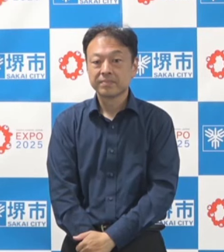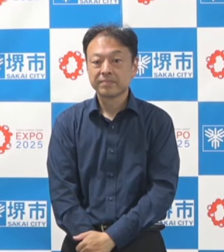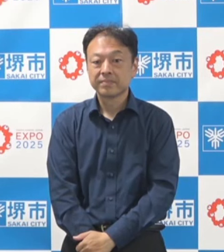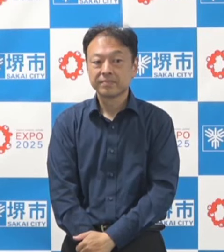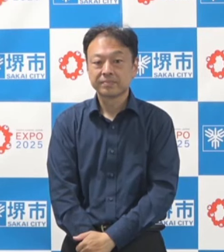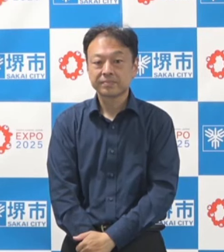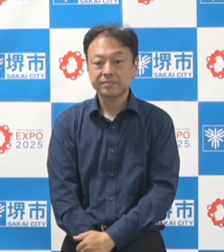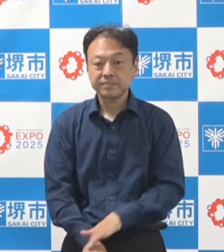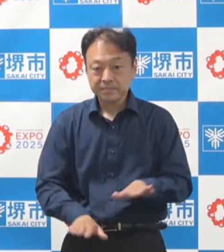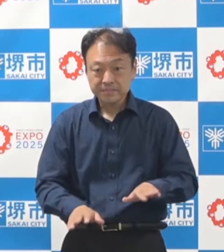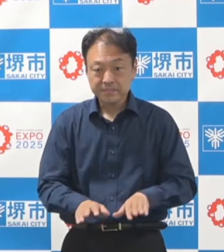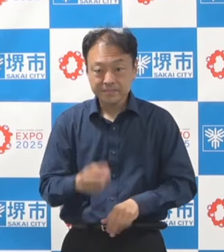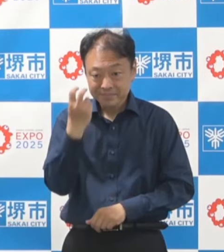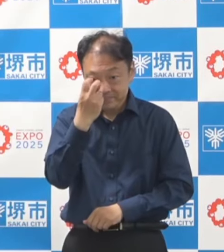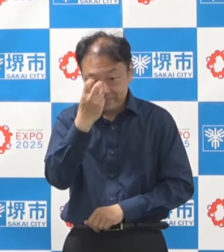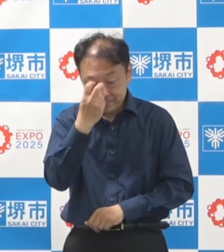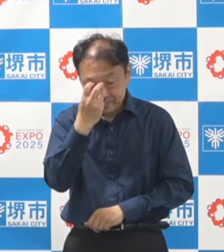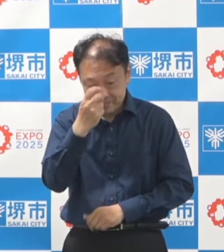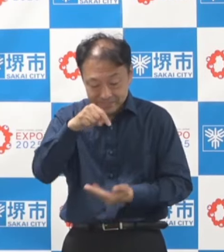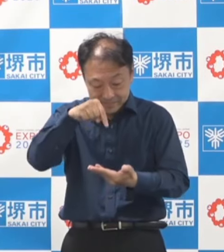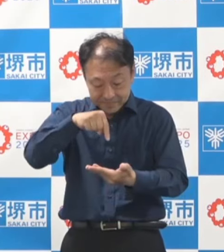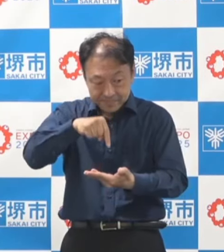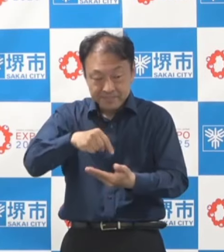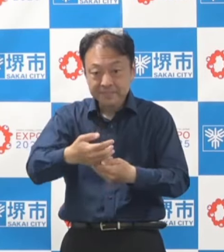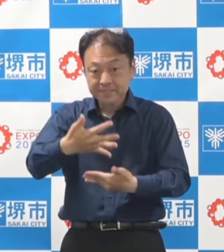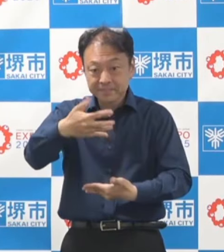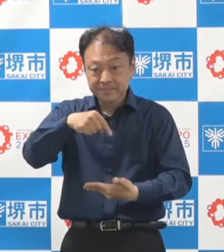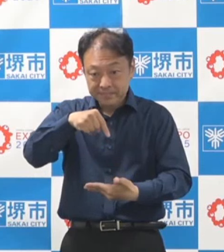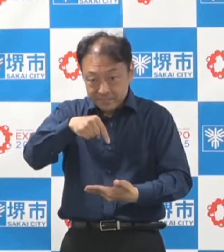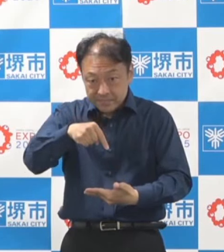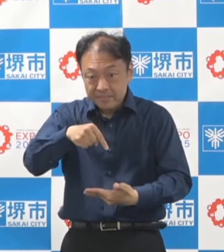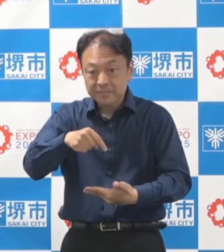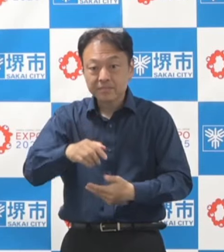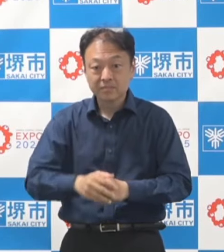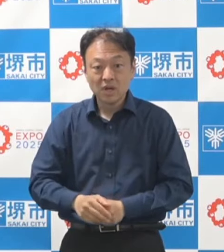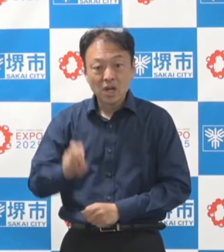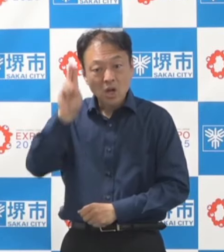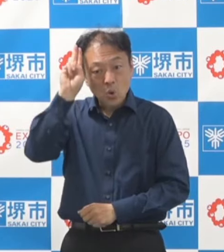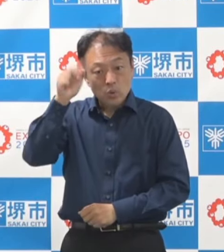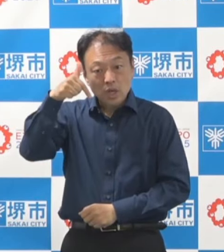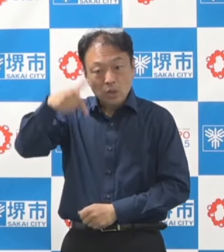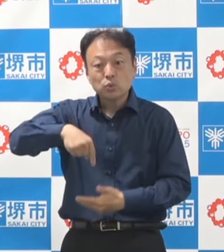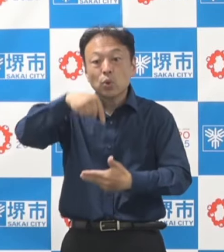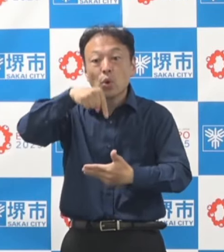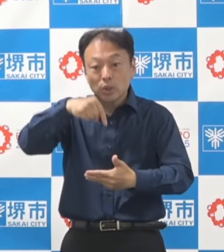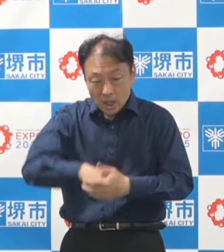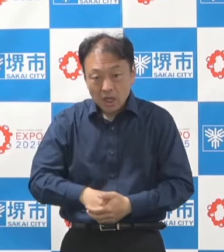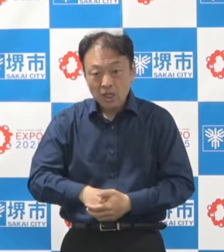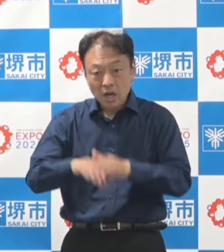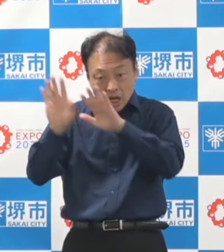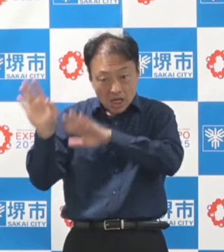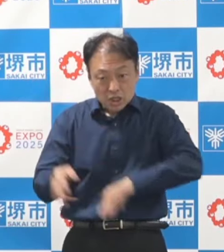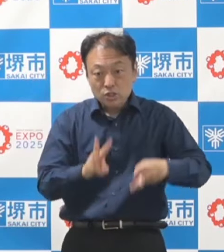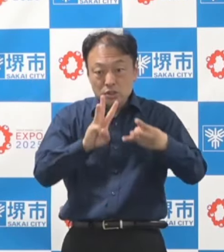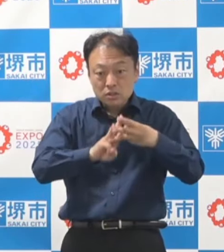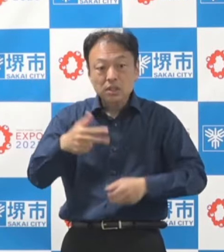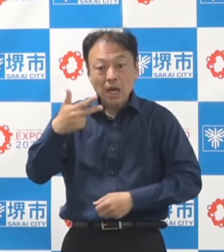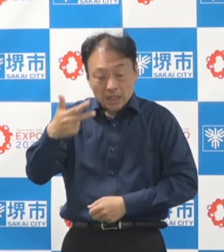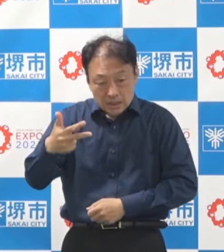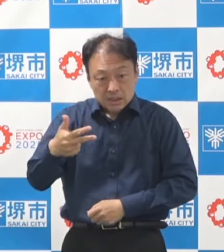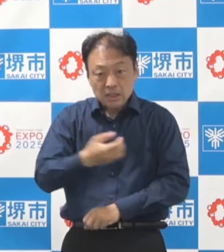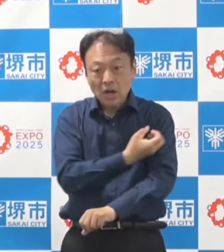はい、今確認をしていますのは、大阪府内でいうと吹田市、枚方市、